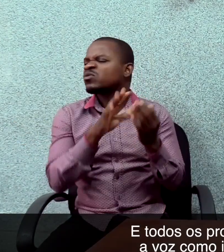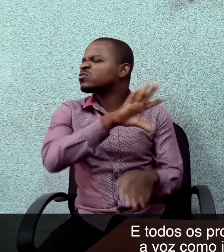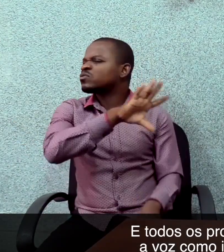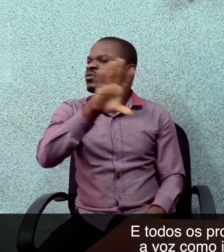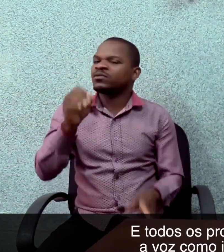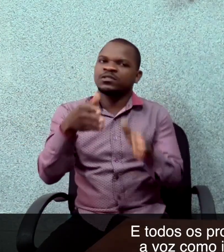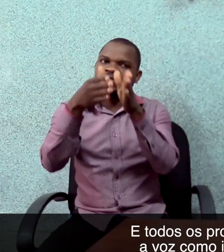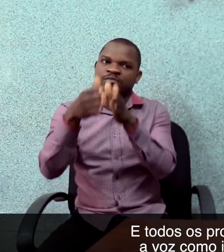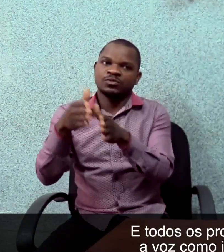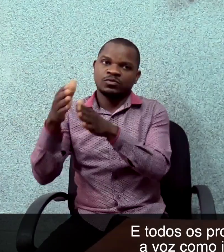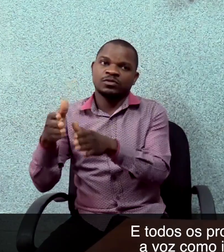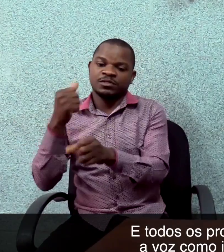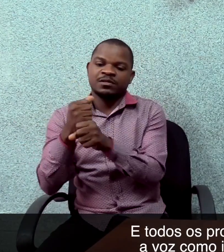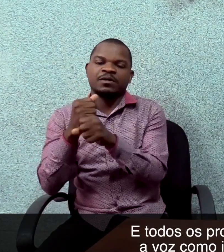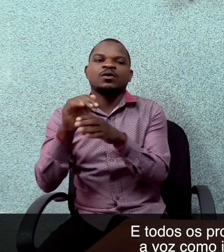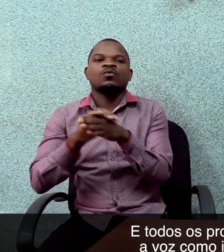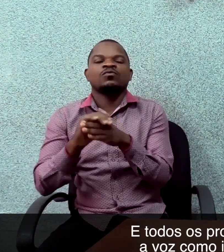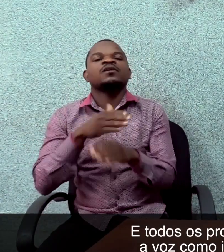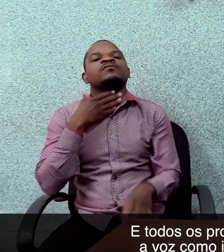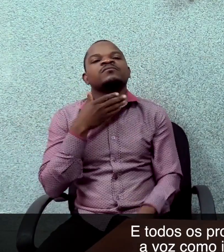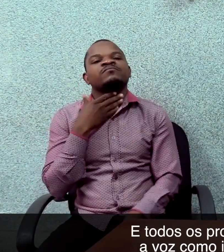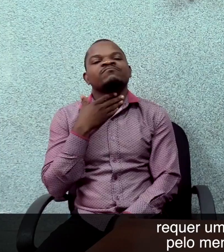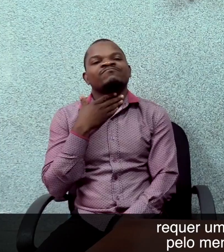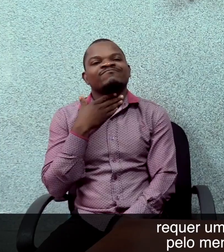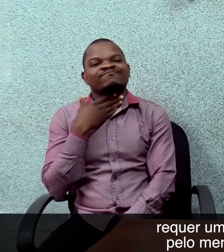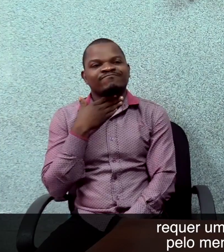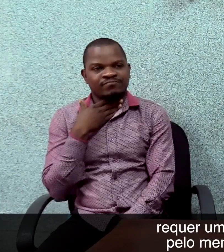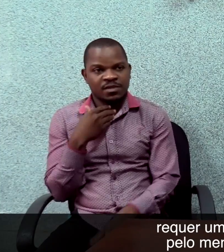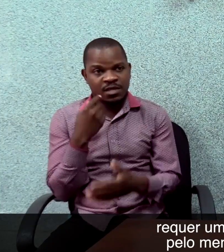todos os profissionais que lidam com a voz como instrumento de